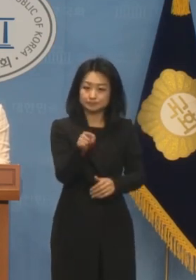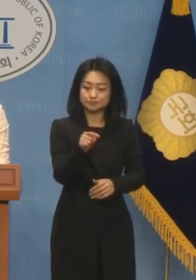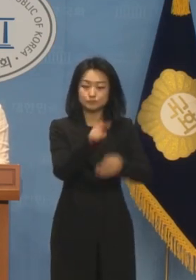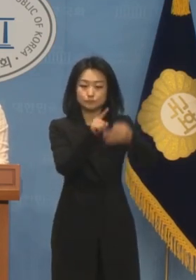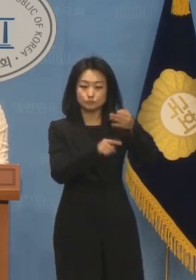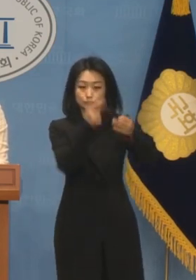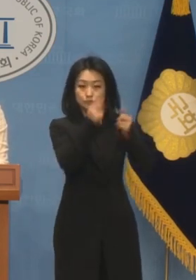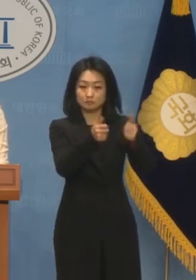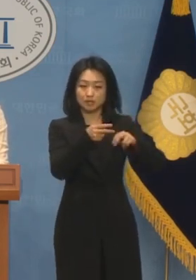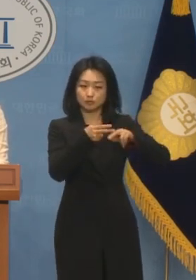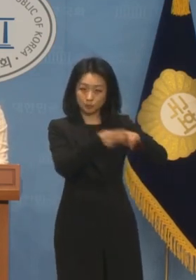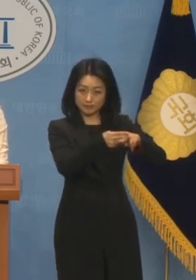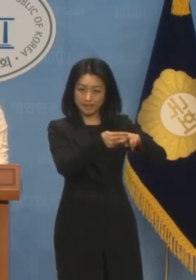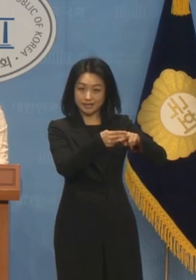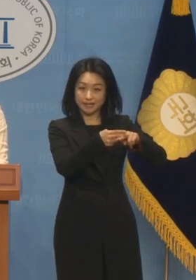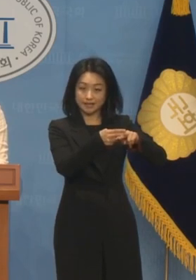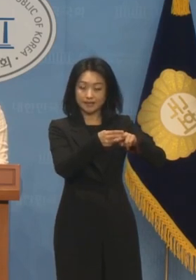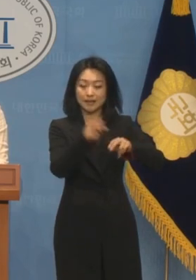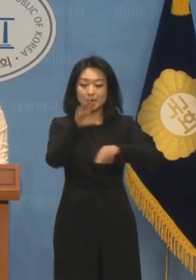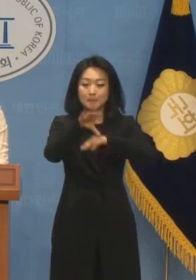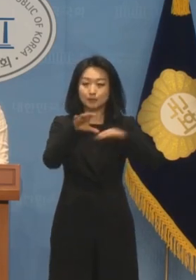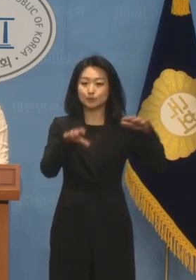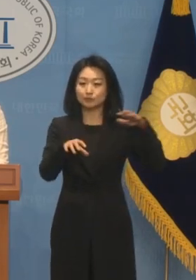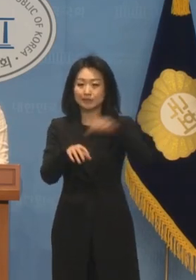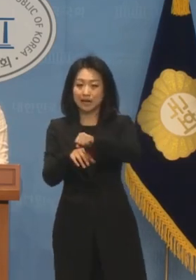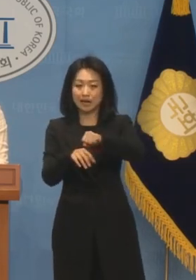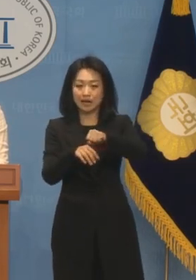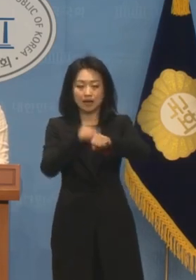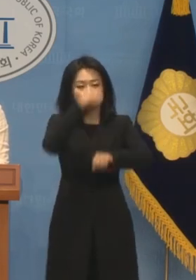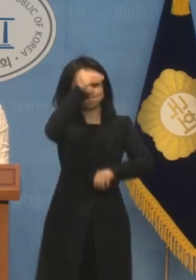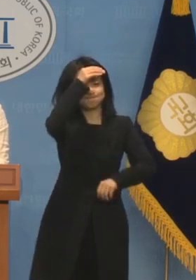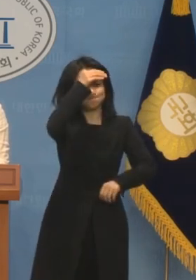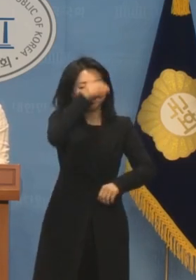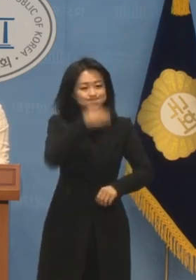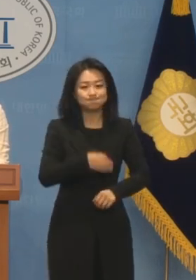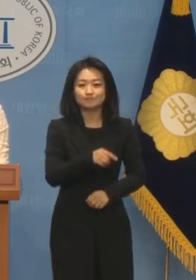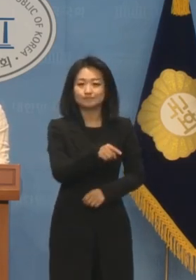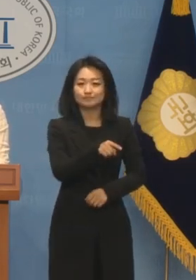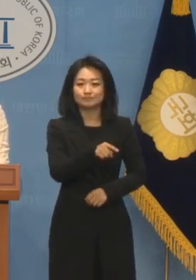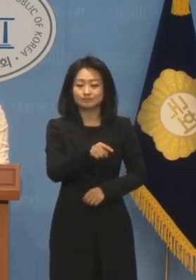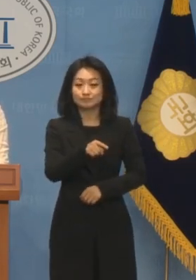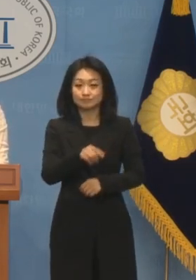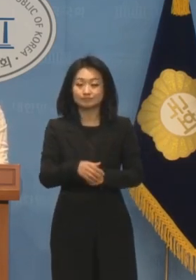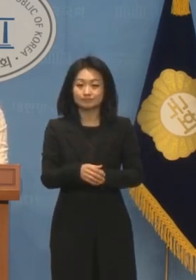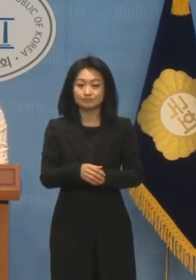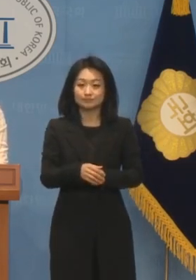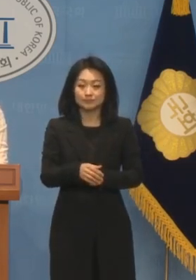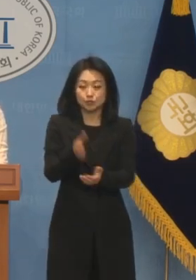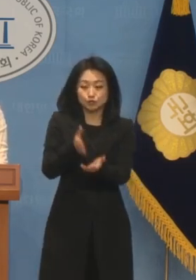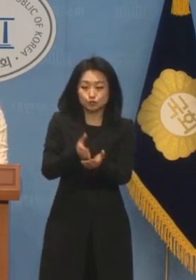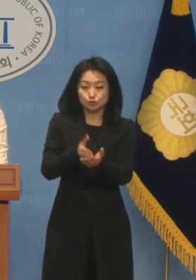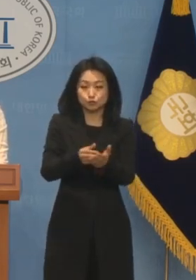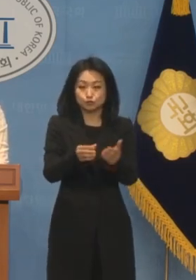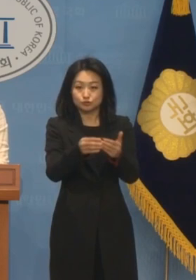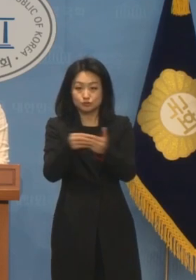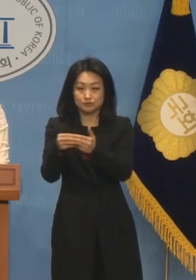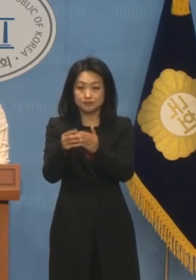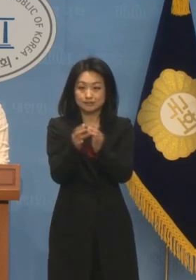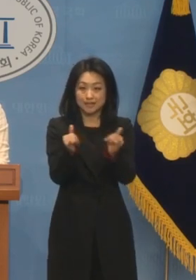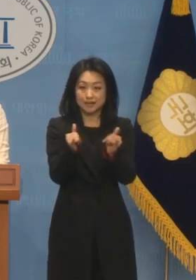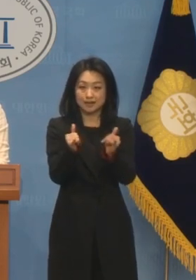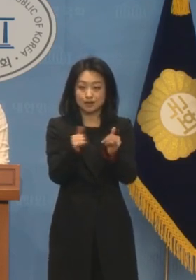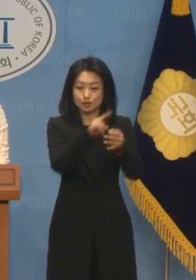윤석열 검찰 독재 정권의 방송 장악이 노골화하고 있습니다. 프로그램 진행자를 친윤 방송인으로 바꾸고